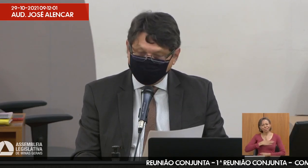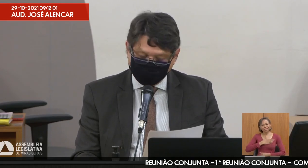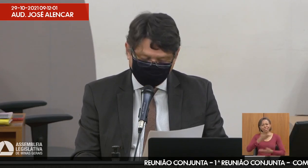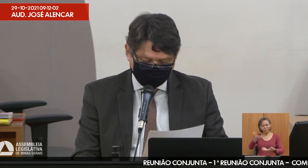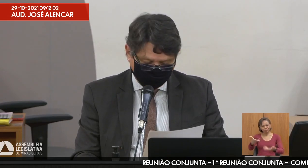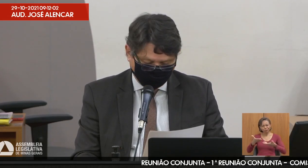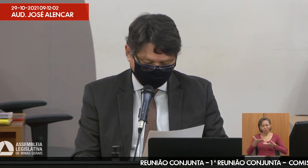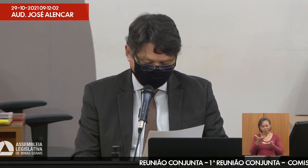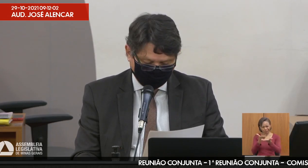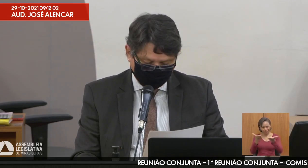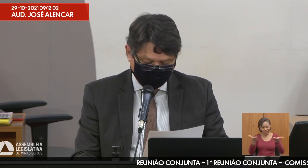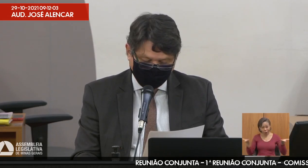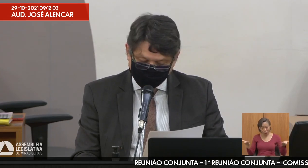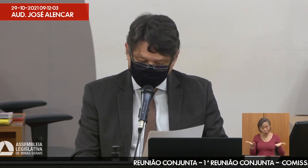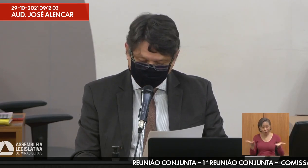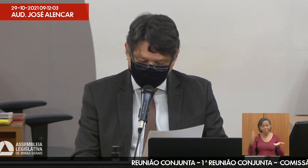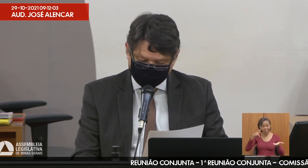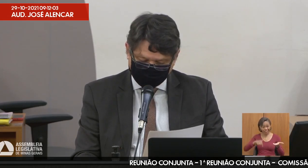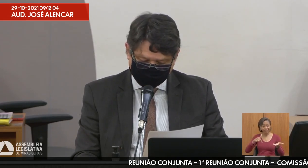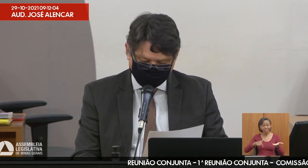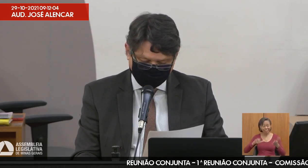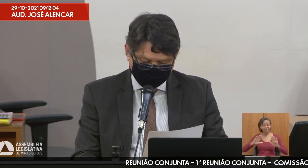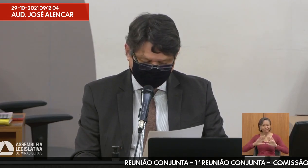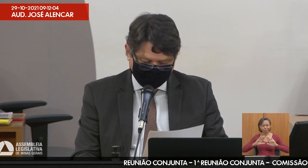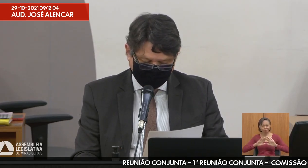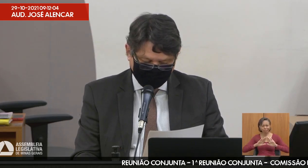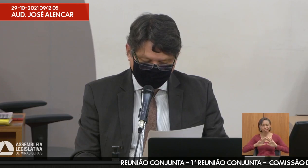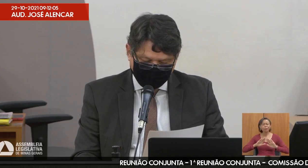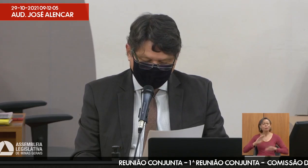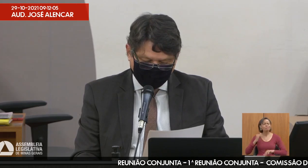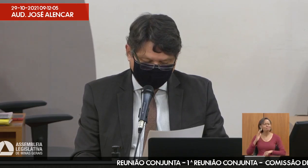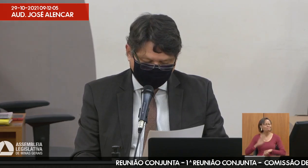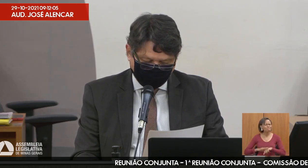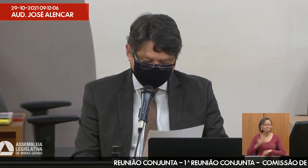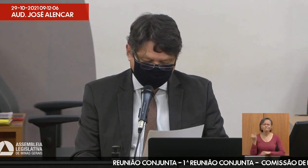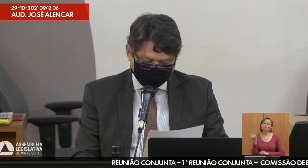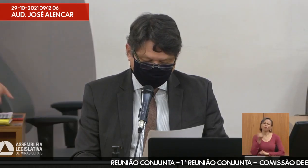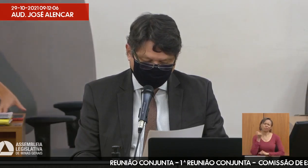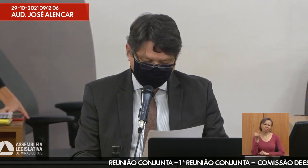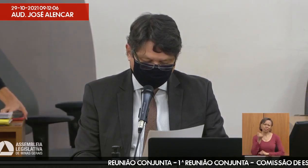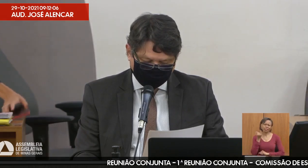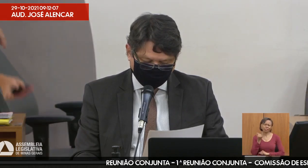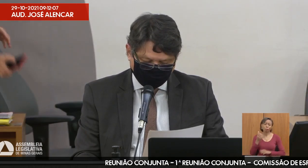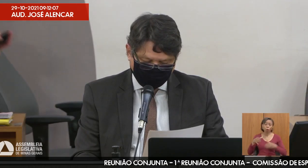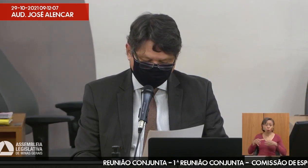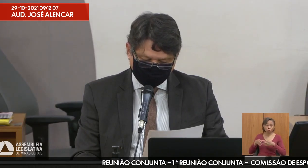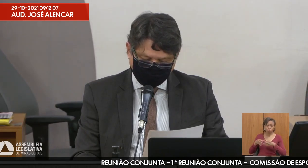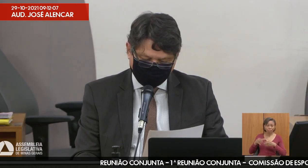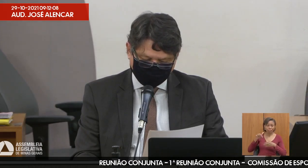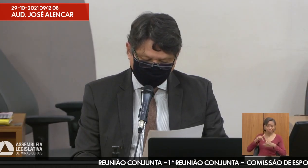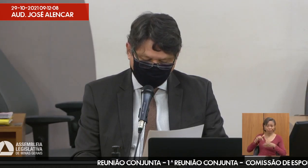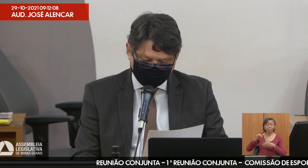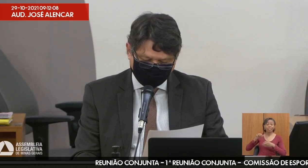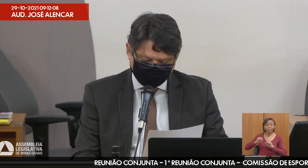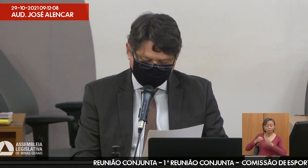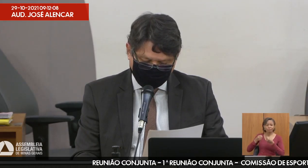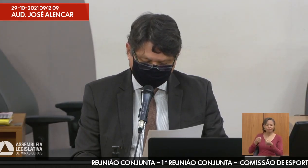hoje. É muito importante para a Comissão de Defesa dos Direitos da Pessoa com Deficiência